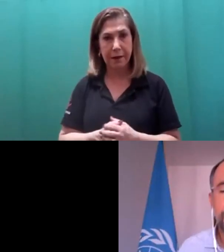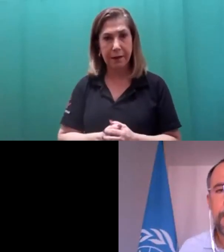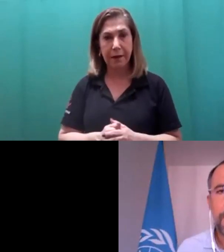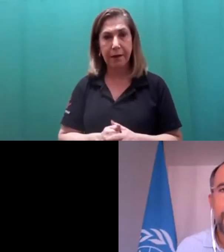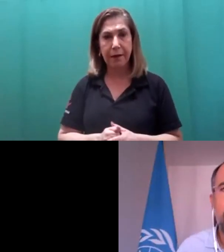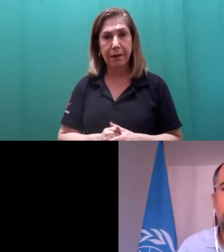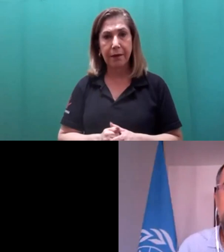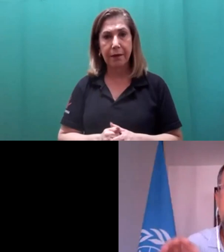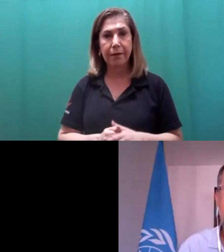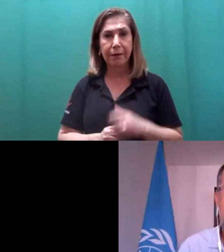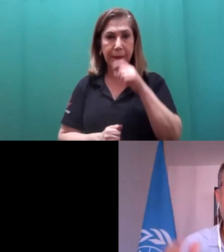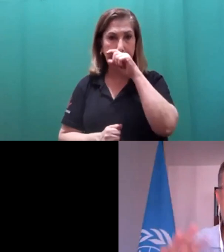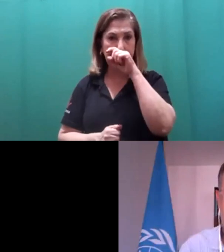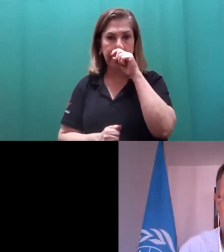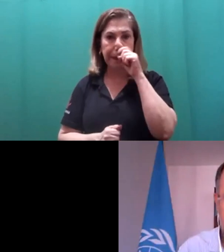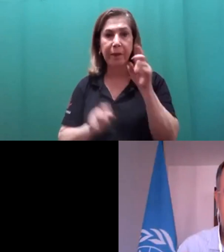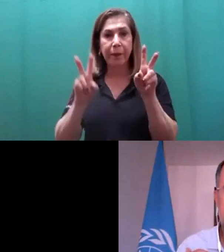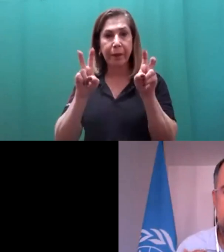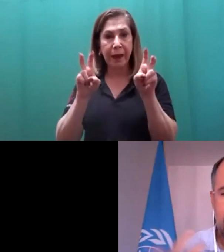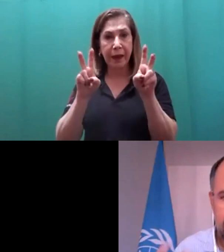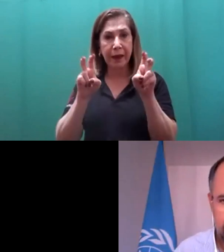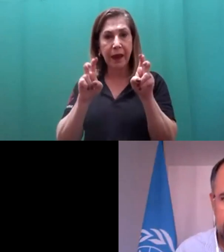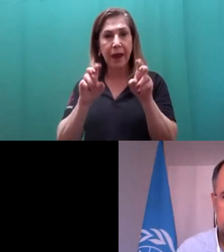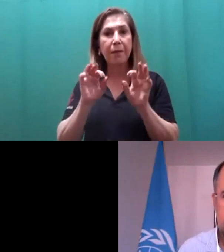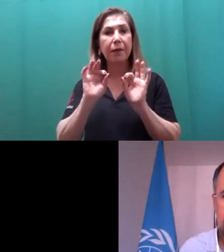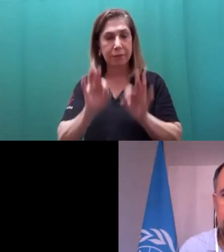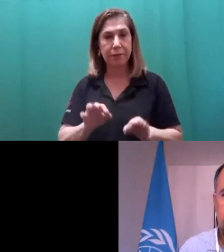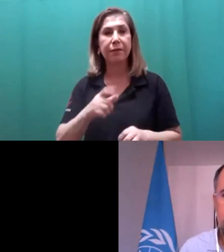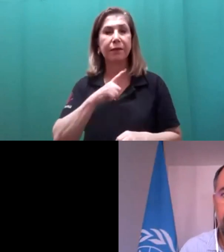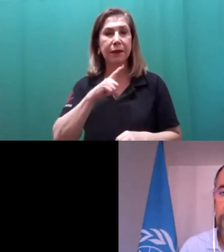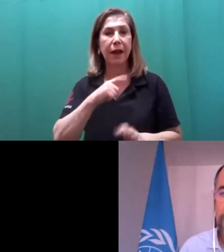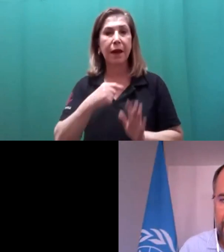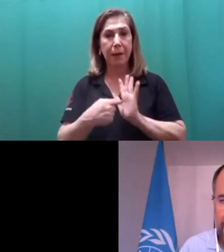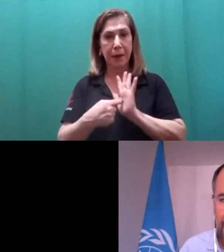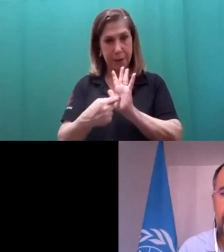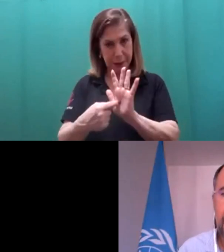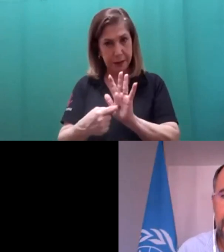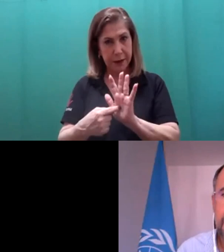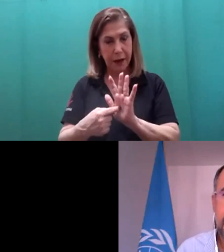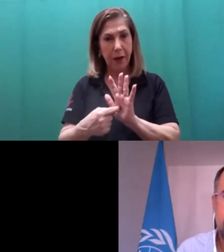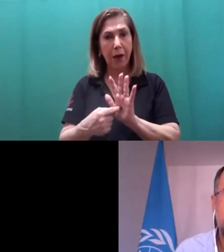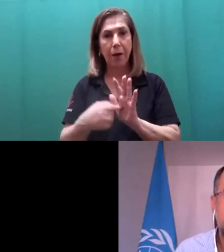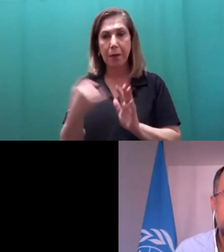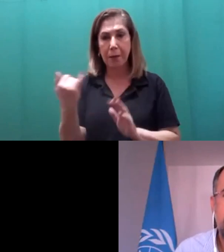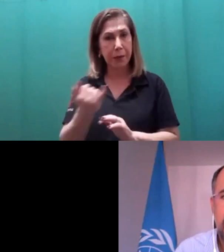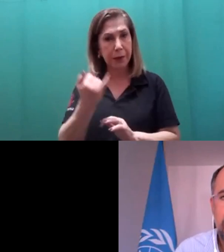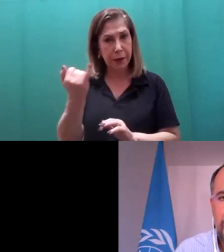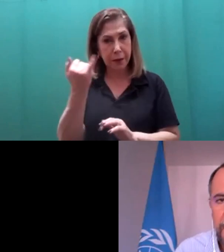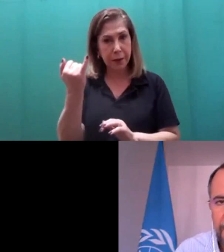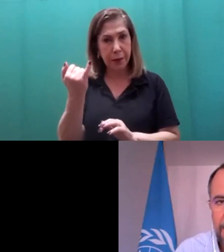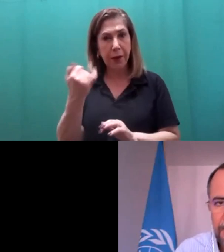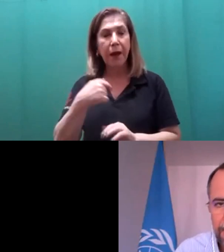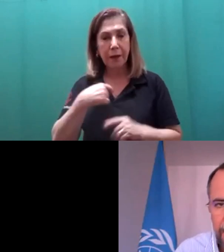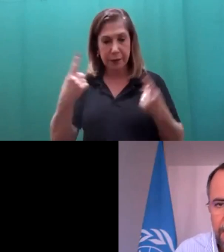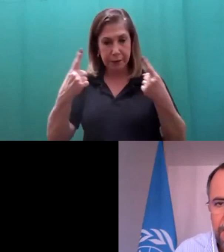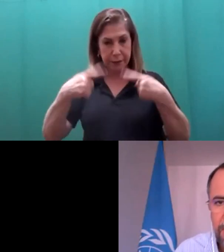Sim, um tema ausente em minha apresentação, mas fundamental, é precisamente o desafio das